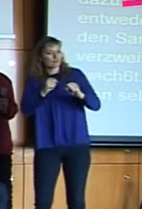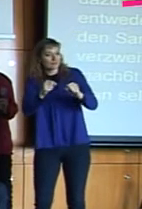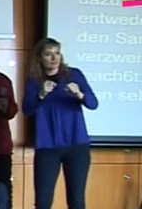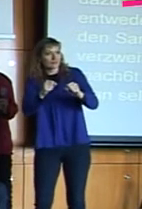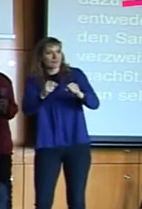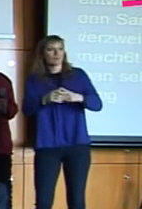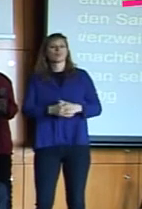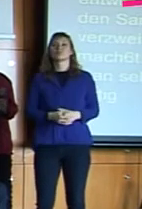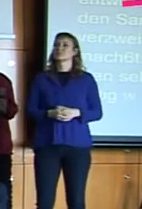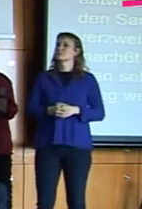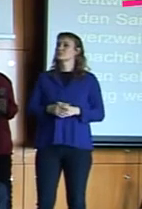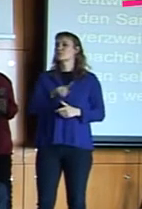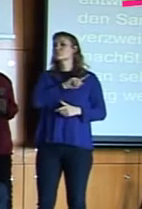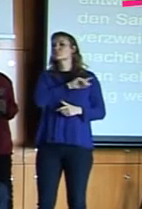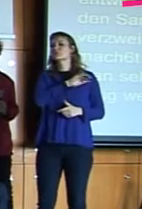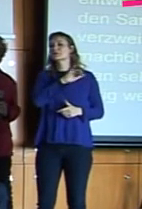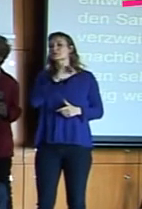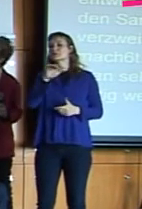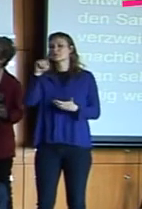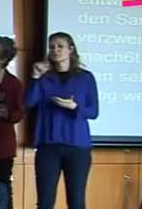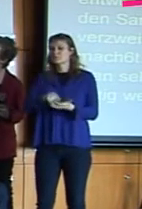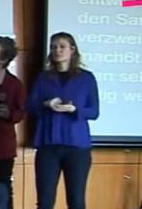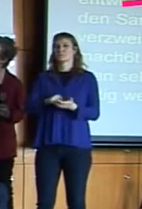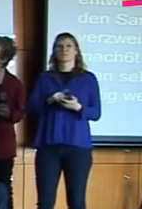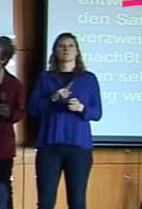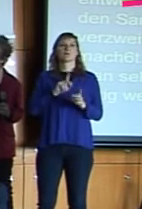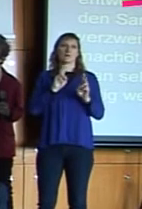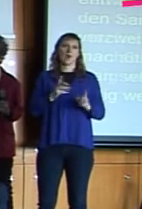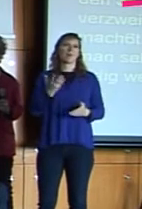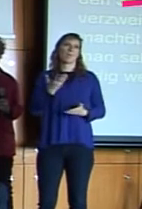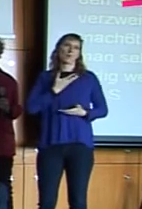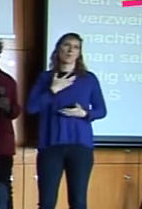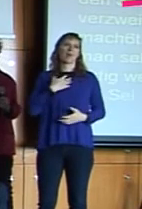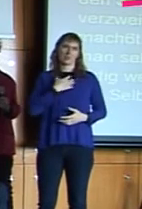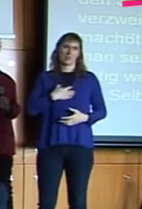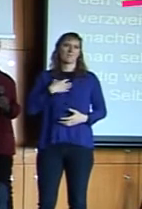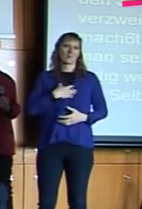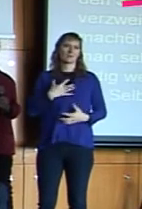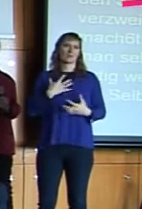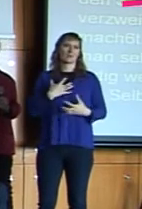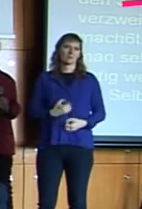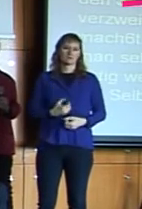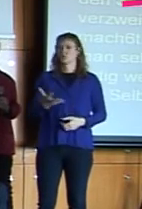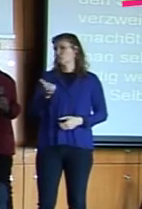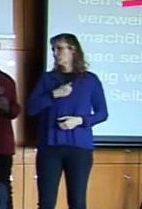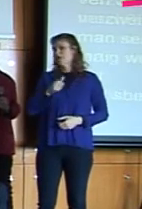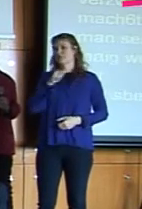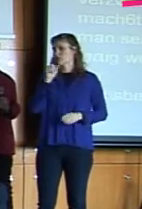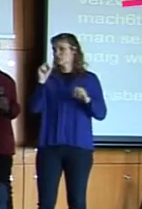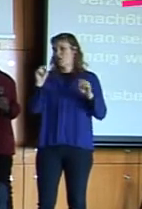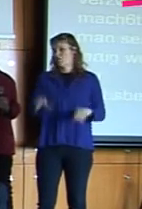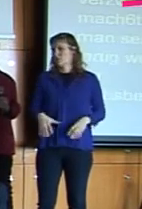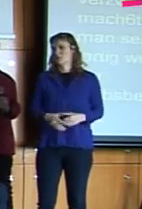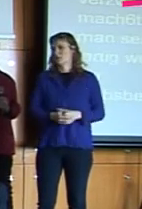im Griff? Bis zu dem Moment, wo man vielleicht auch in die Depression versinkt und das Gefühl hat, ich schaffe das einfach nicht. Ich